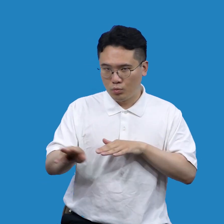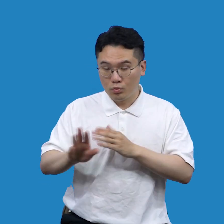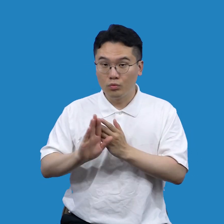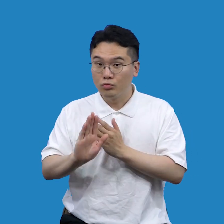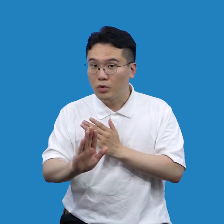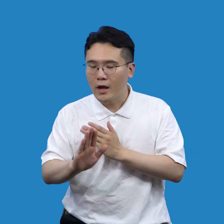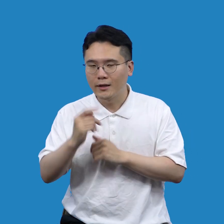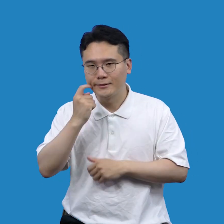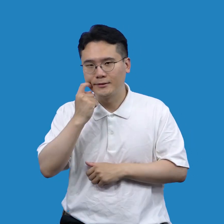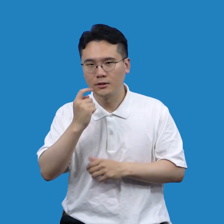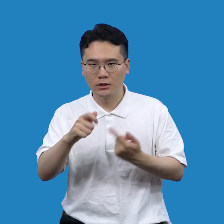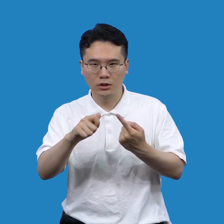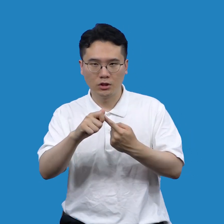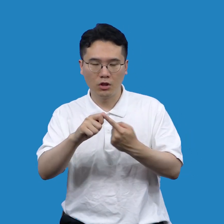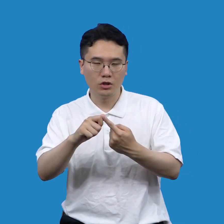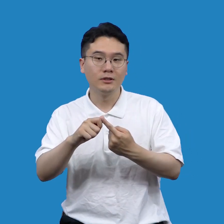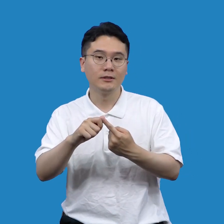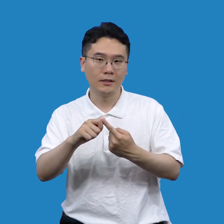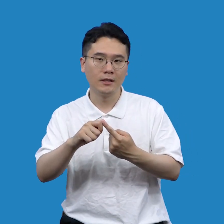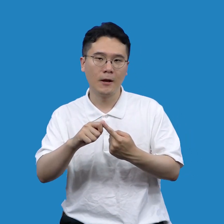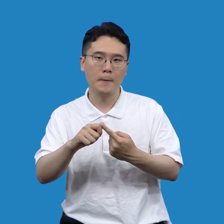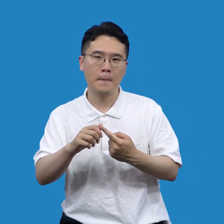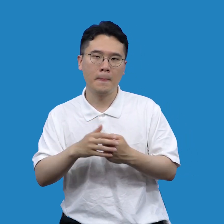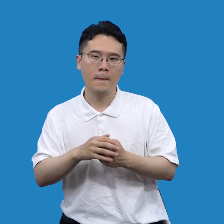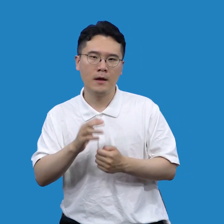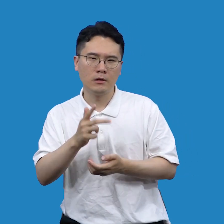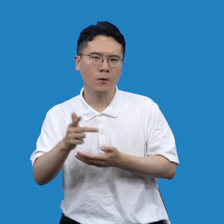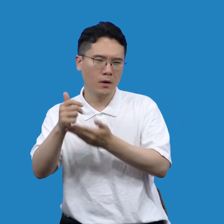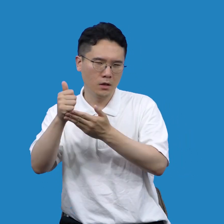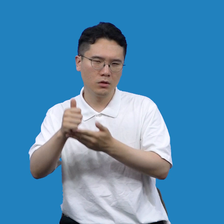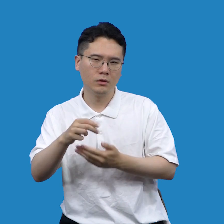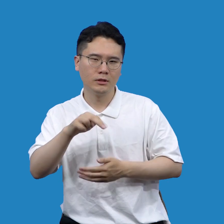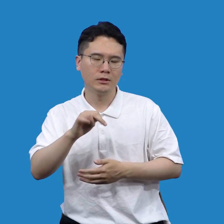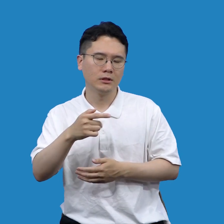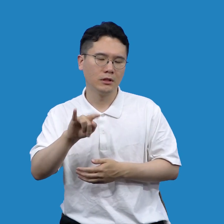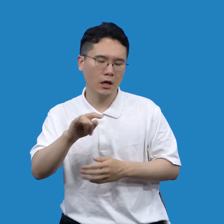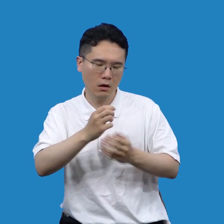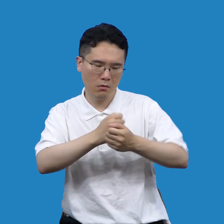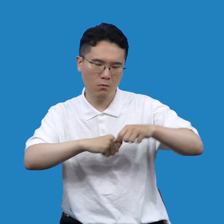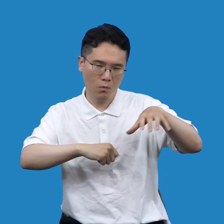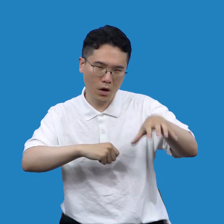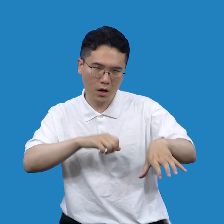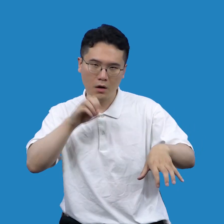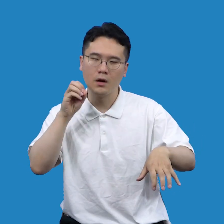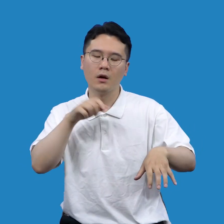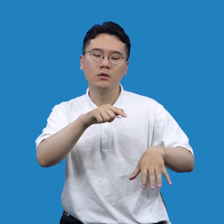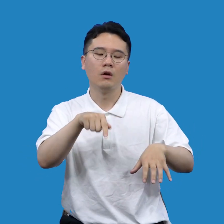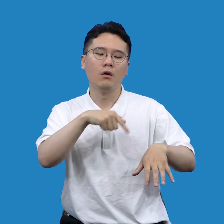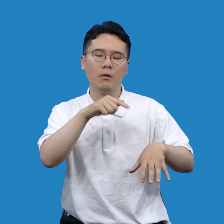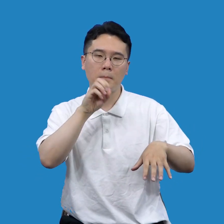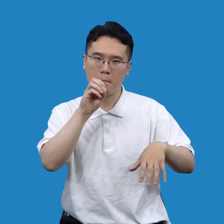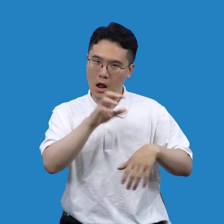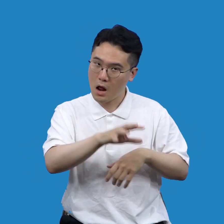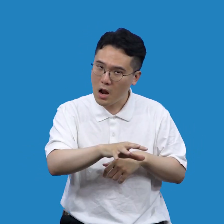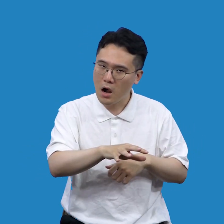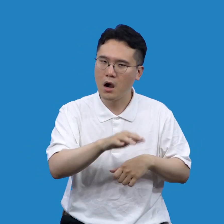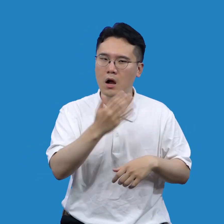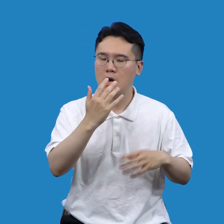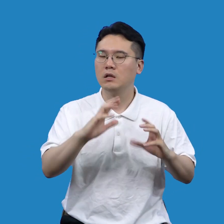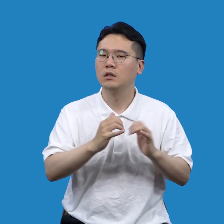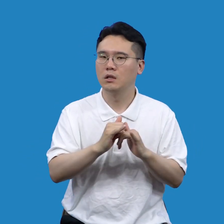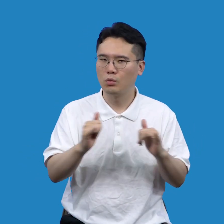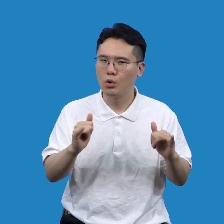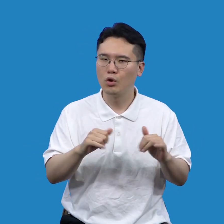달에 여호와께서 시내 광야에서 모세에게 말씀하여 이르시되 이스라엘 자손에게 유월절을 그